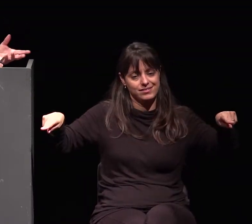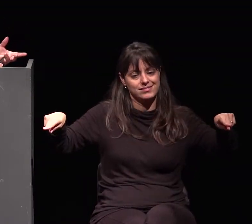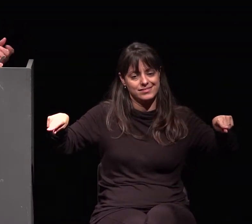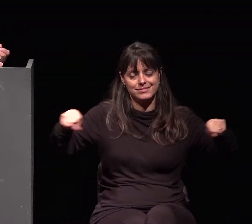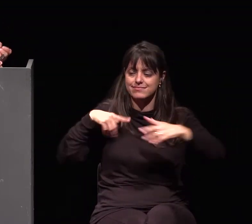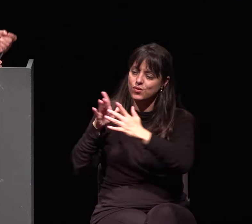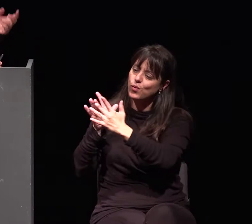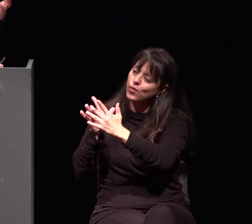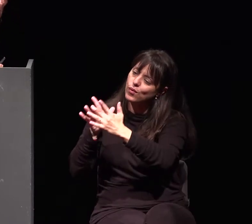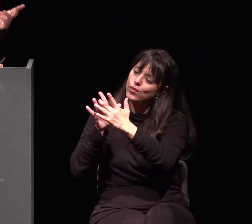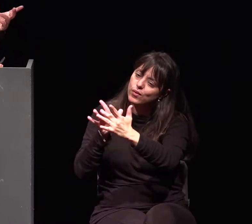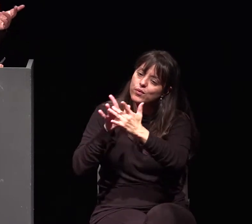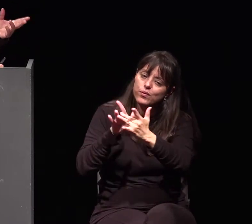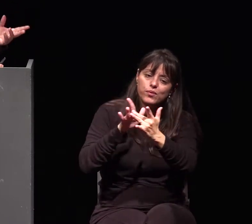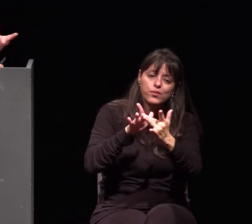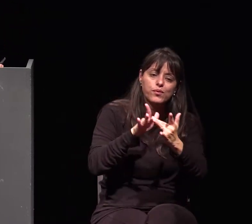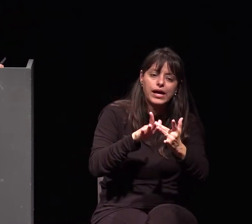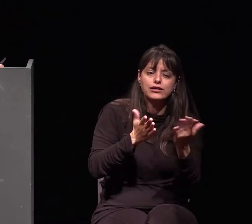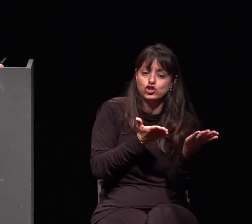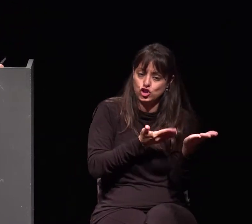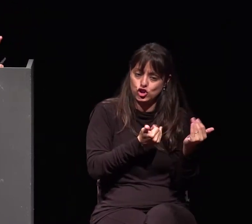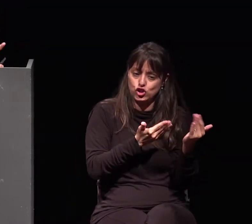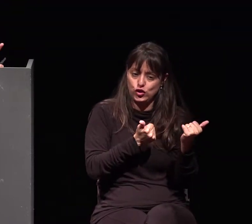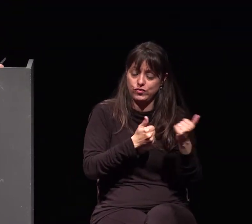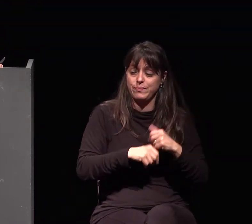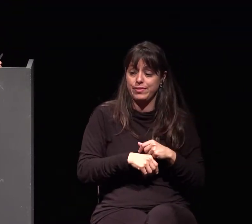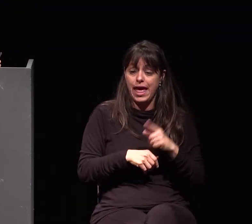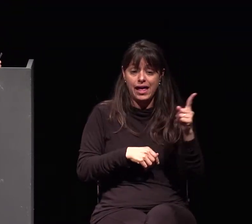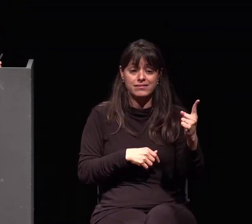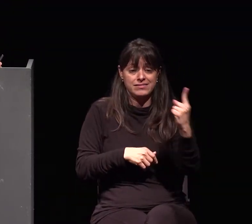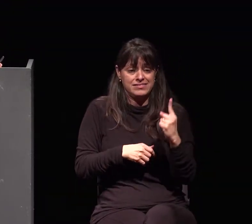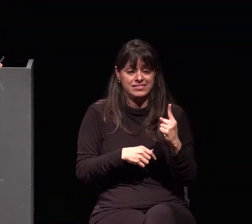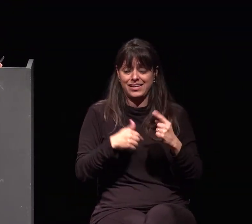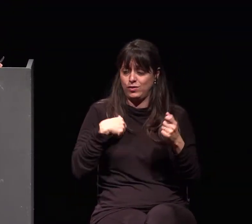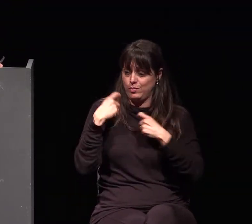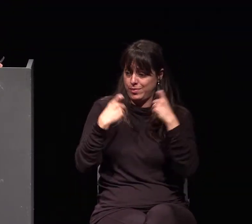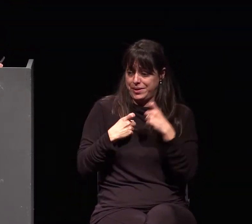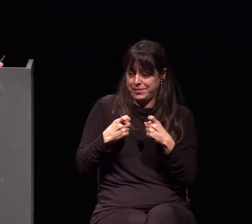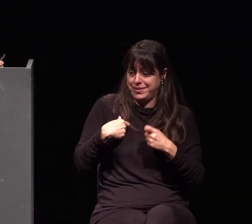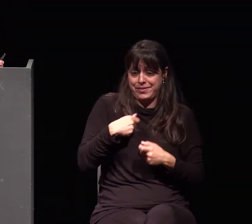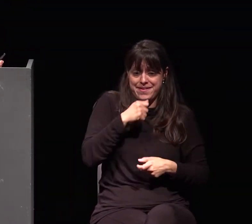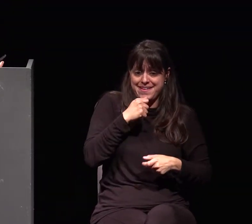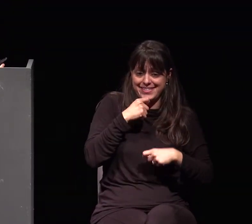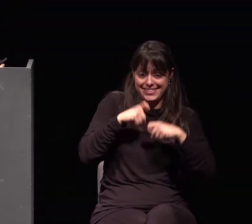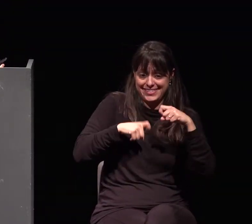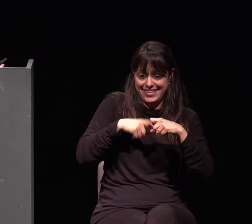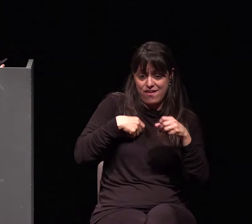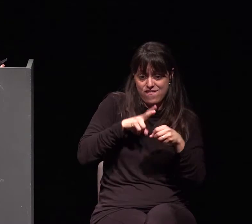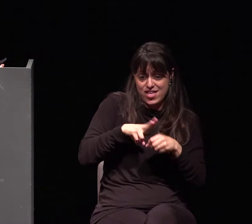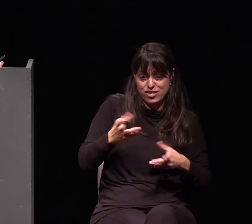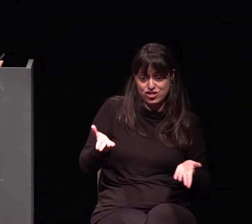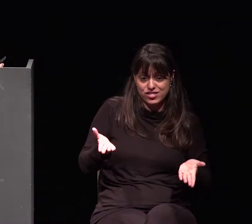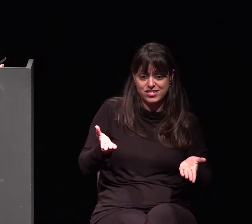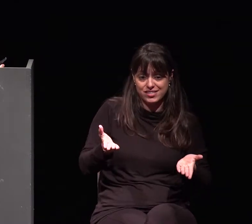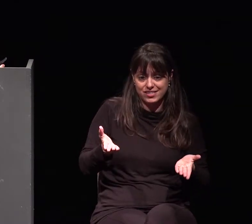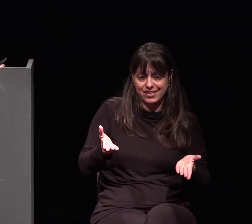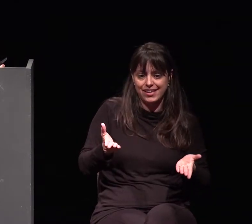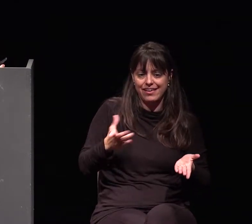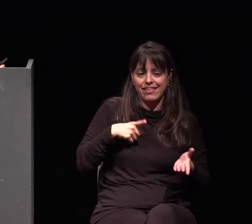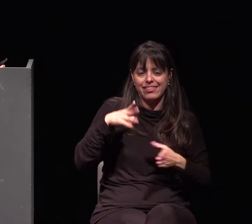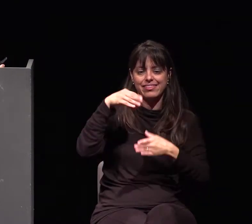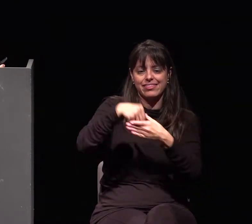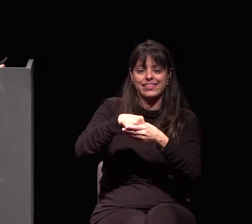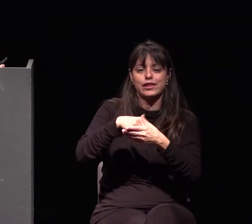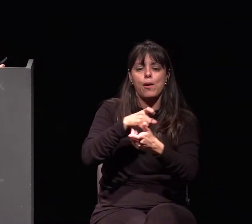gente convivia, que eram jovens, e essa expressou isso. Eu estou muito preocupada porque eu sou virgem. E ela estudava na PUC,